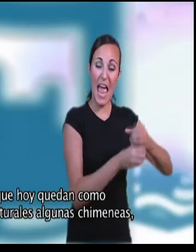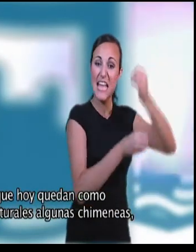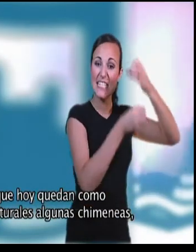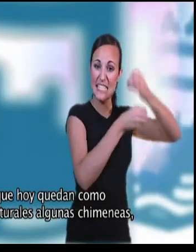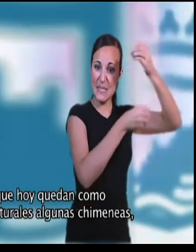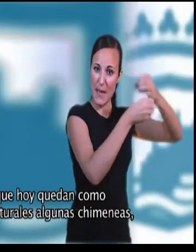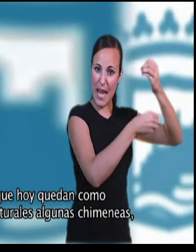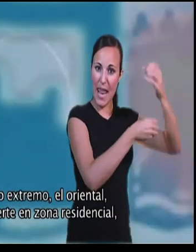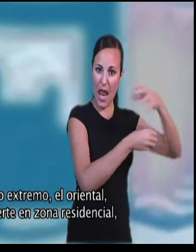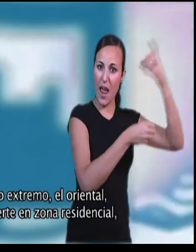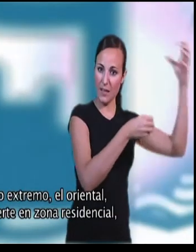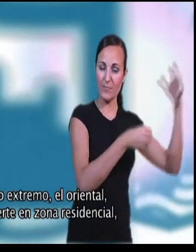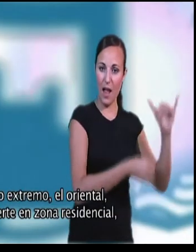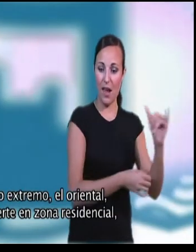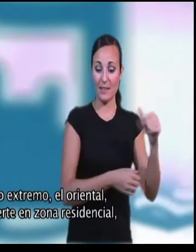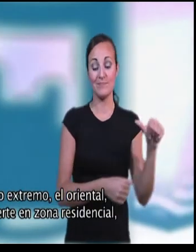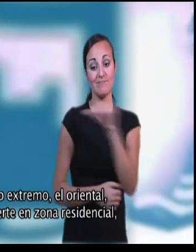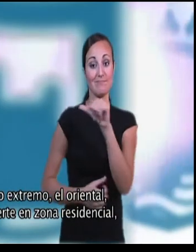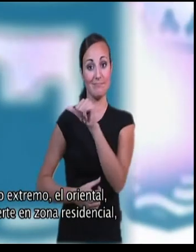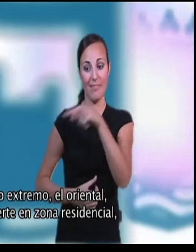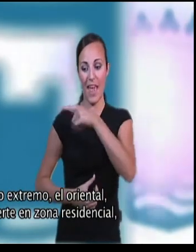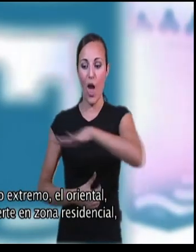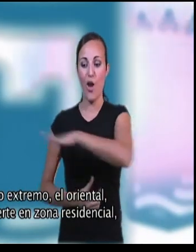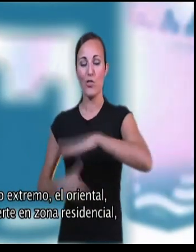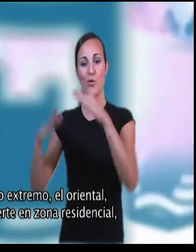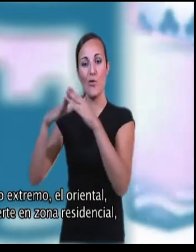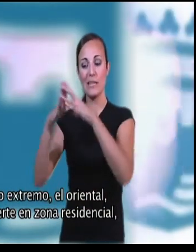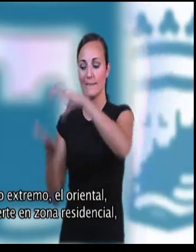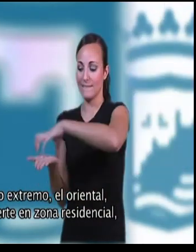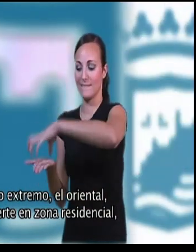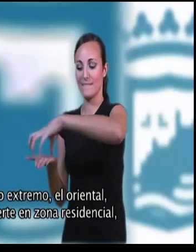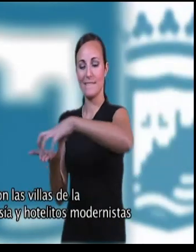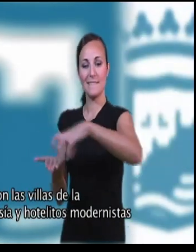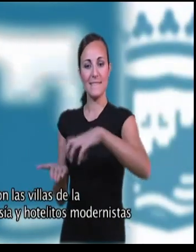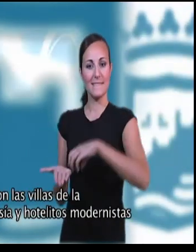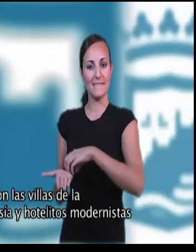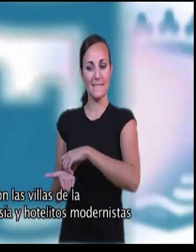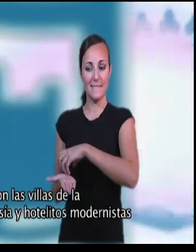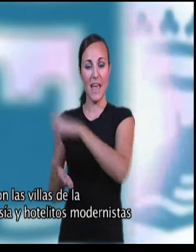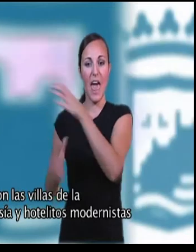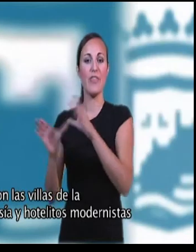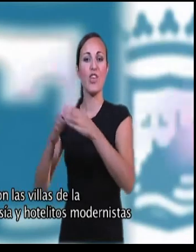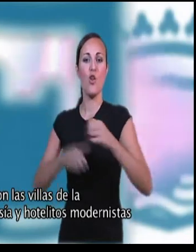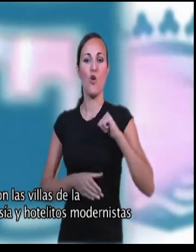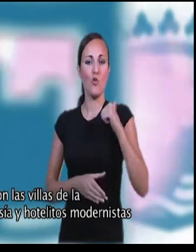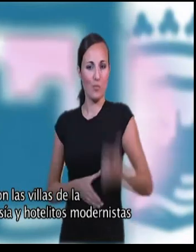las chimeneas, y el otro extremo, el oriental, se convierte en la zona residencial, con las villas de la alta burguesía y los